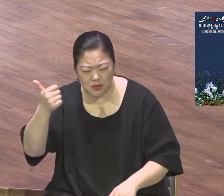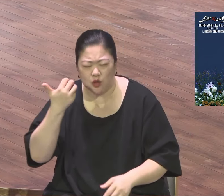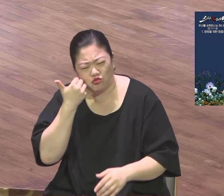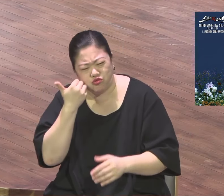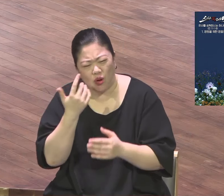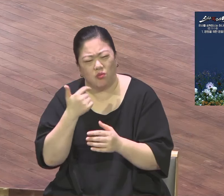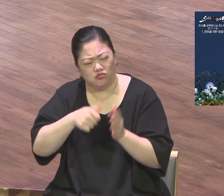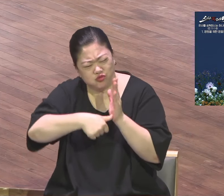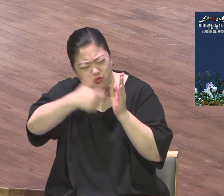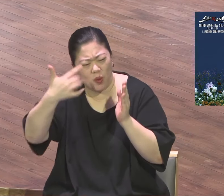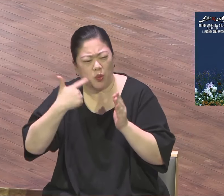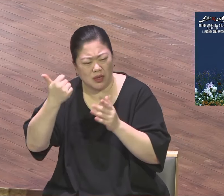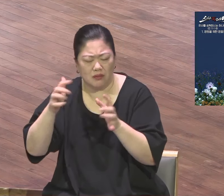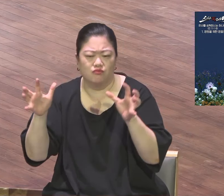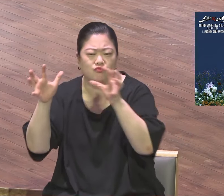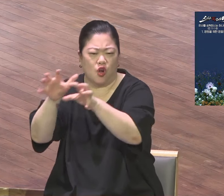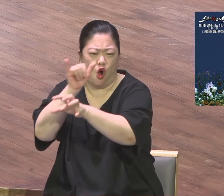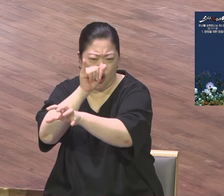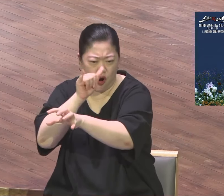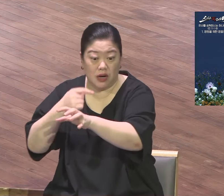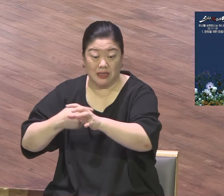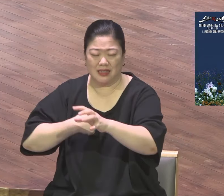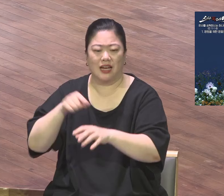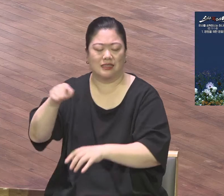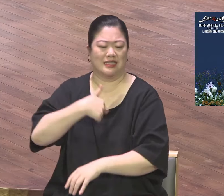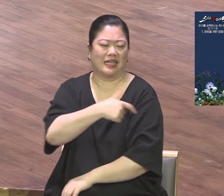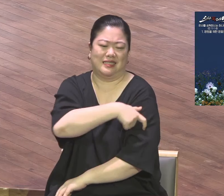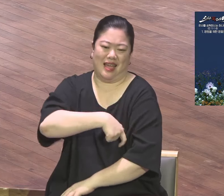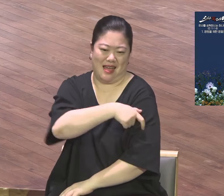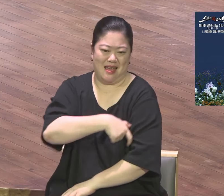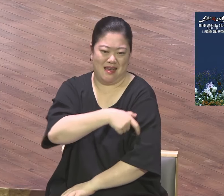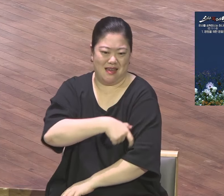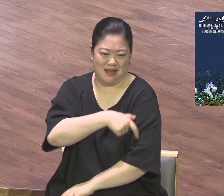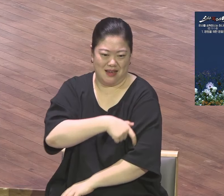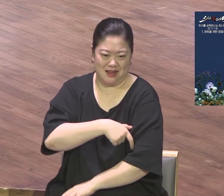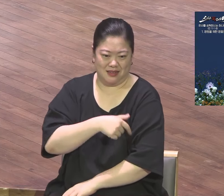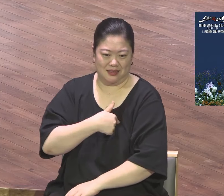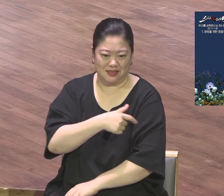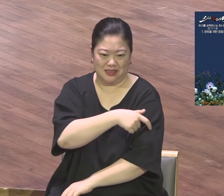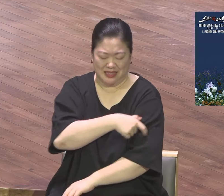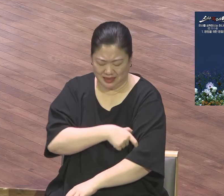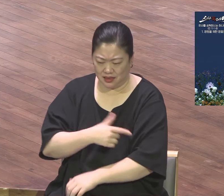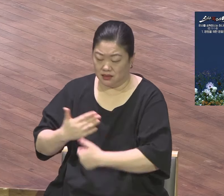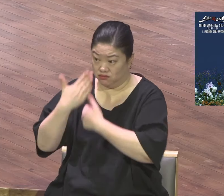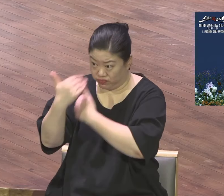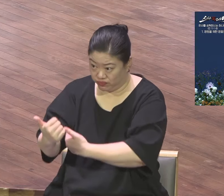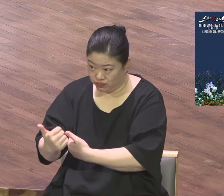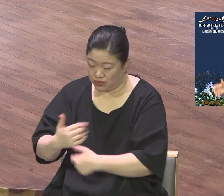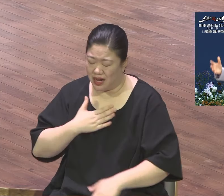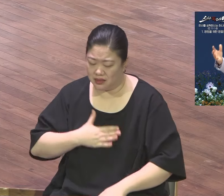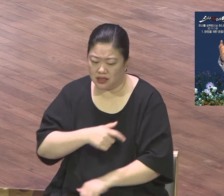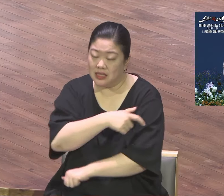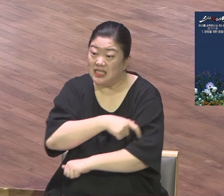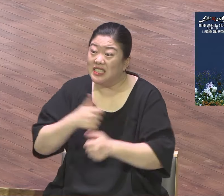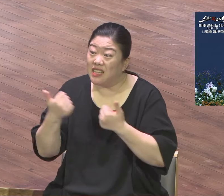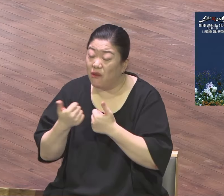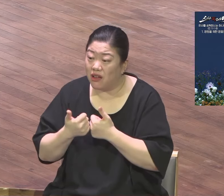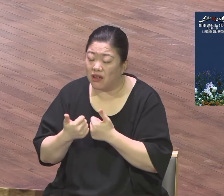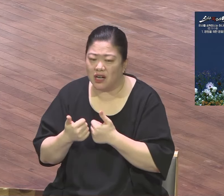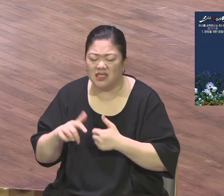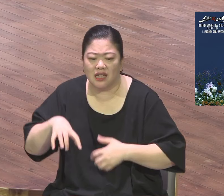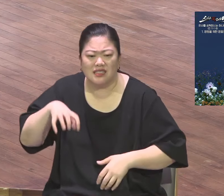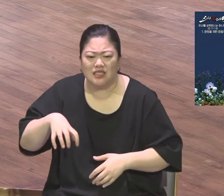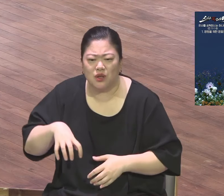들어있어요. 그 내가 이사요. 이사가 됐어. 이사. 난 이사를 추천했어. 그걸 이사해야 한다고 우리 교회에 다 와서 오늘.